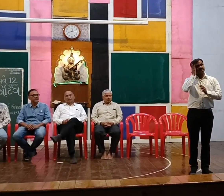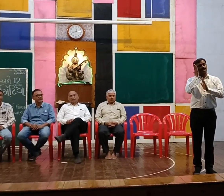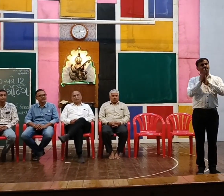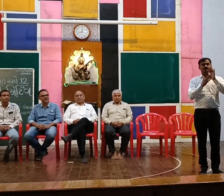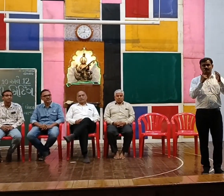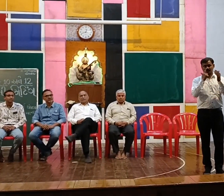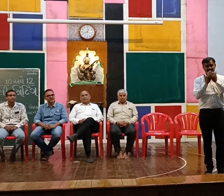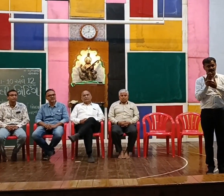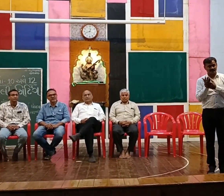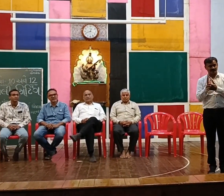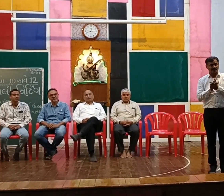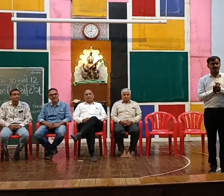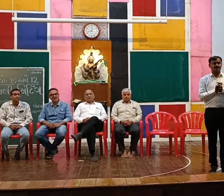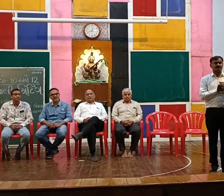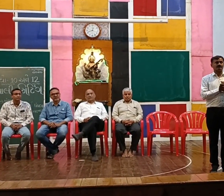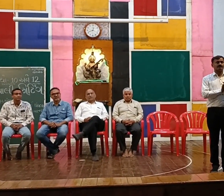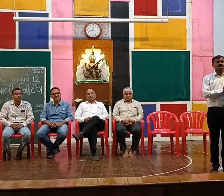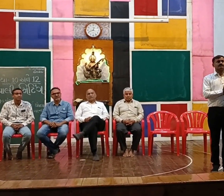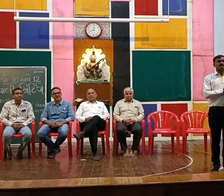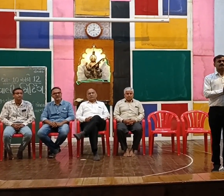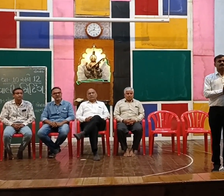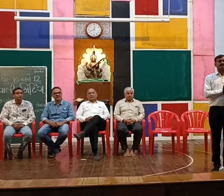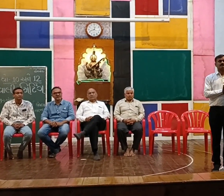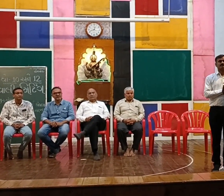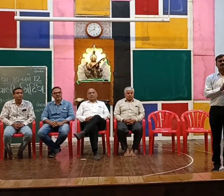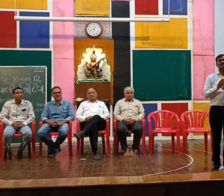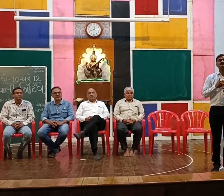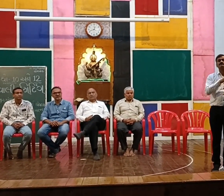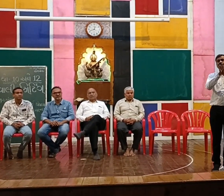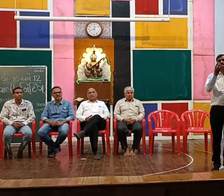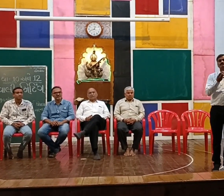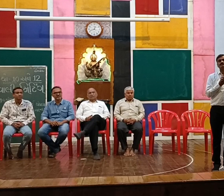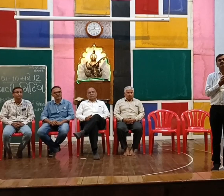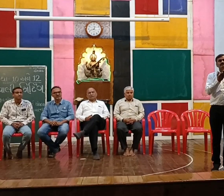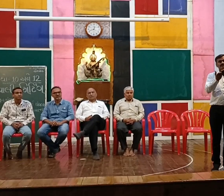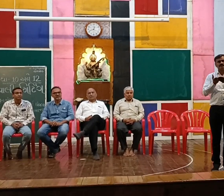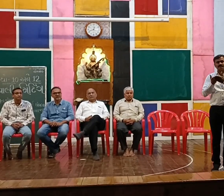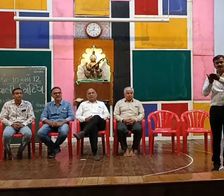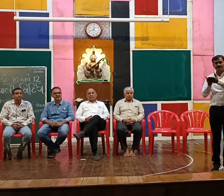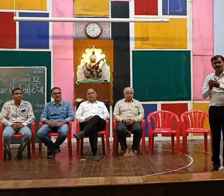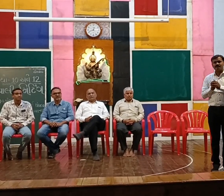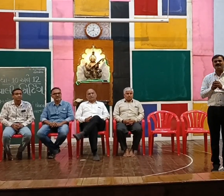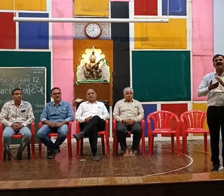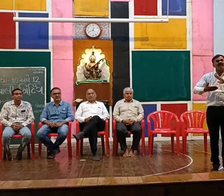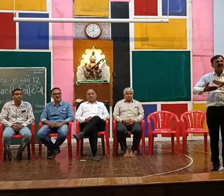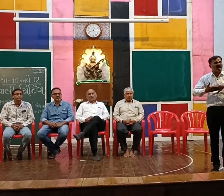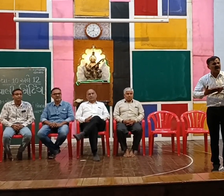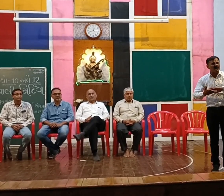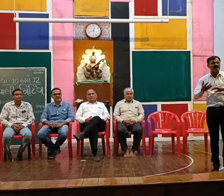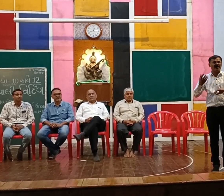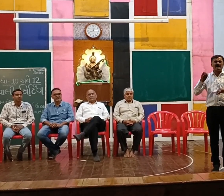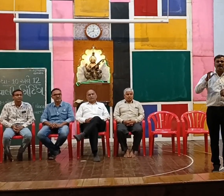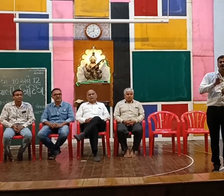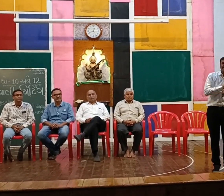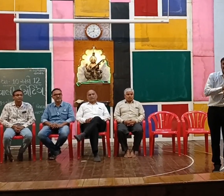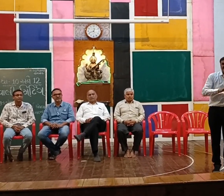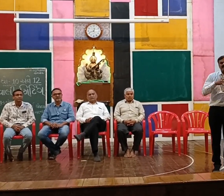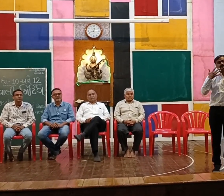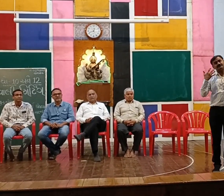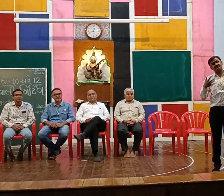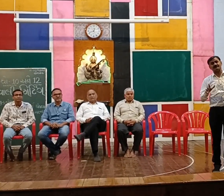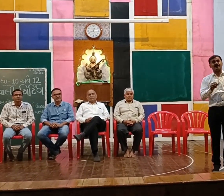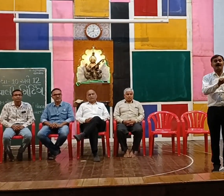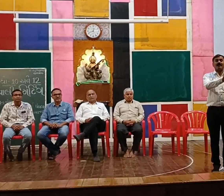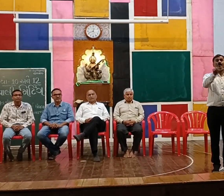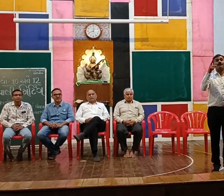ગૃહમાતા શ્રી સ્નેહાબેન અમારા આમંત્રણને માન આપીને આ લગ્નગાળાની અંદર પણ પધારેલા